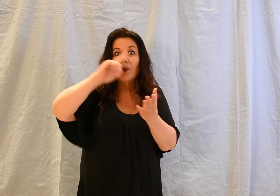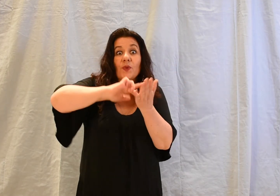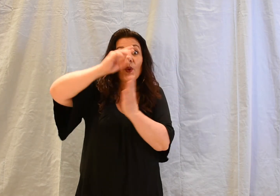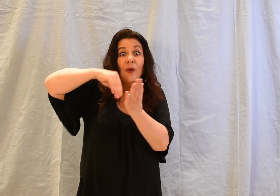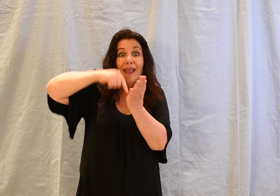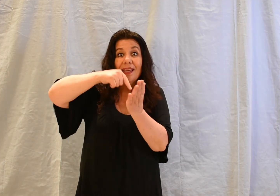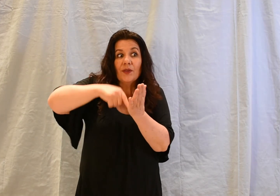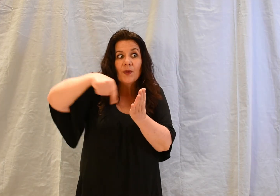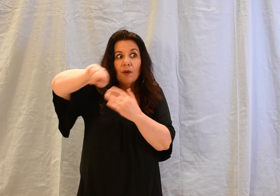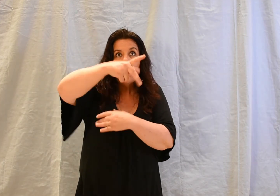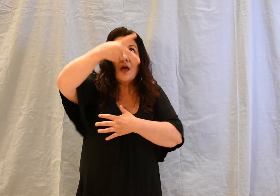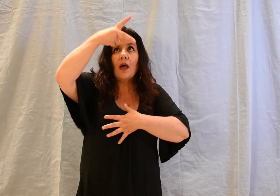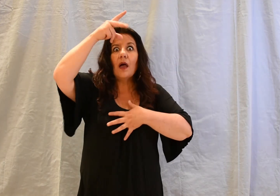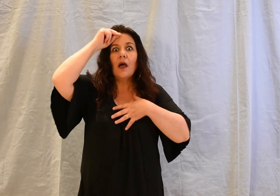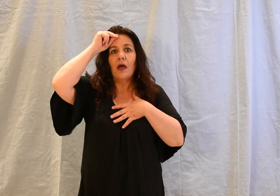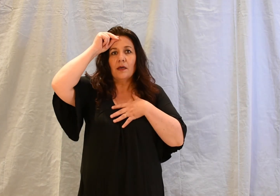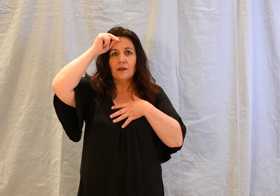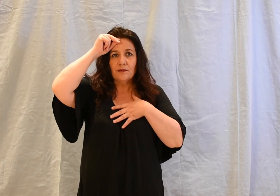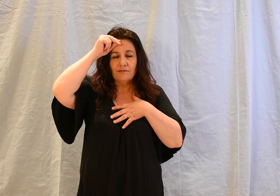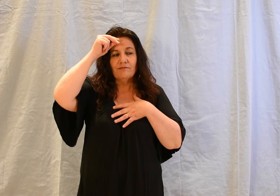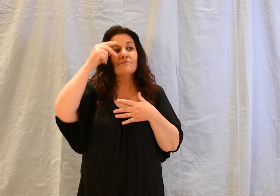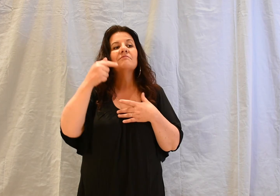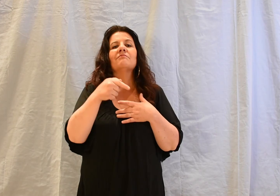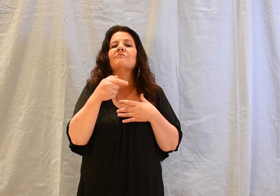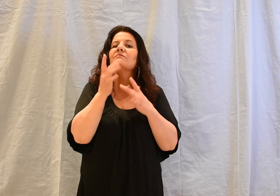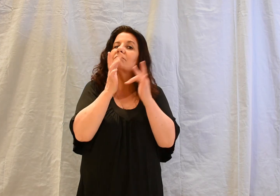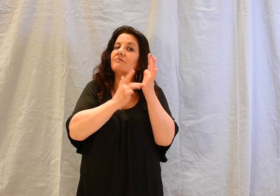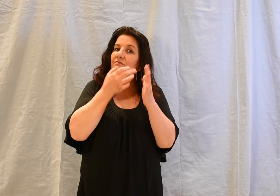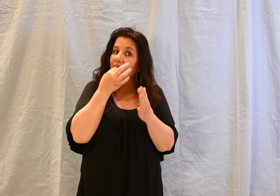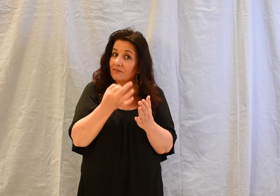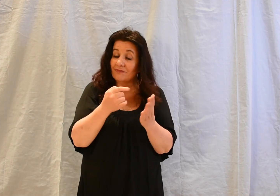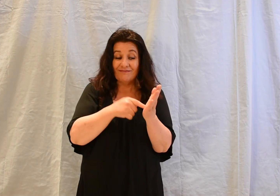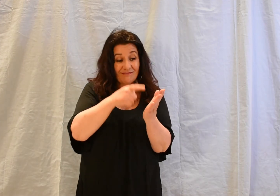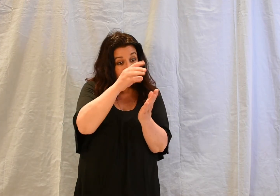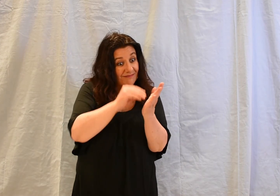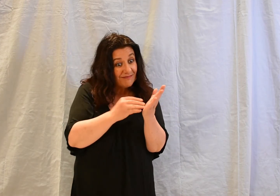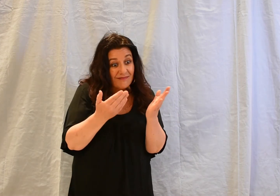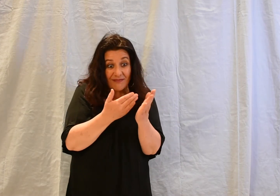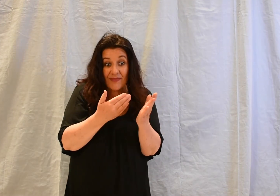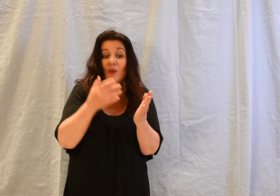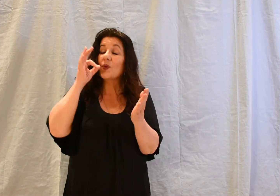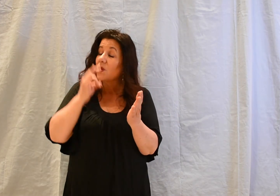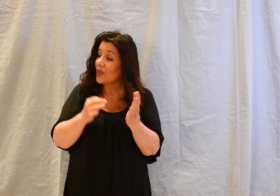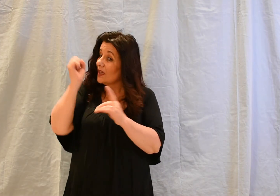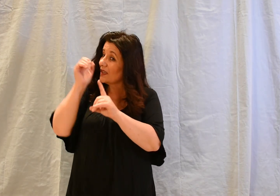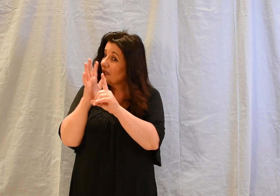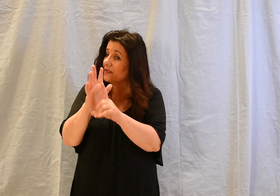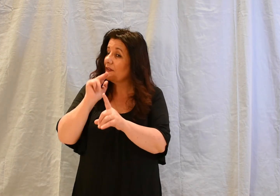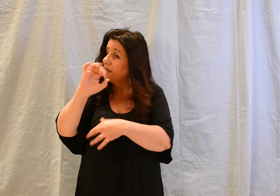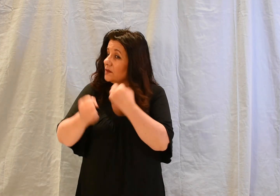Ainsi est-il écrit que le Christ souffrirait, qu'il ressusciterait d'entre les morts le troisième jour,